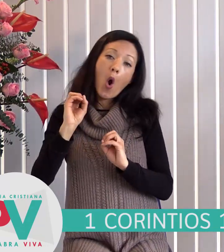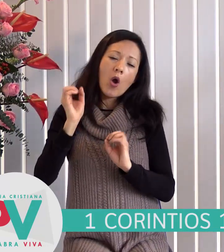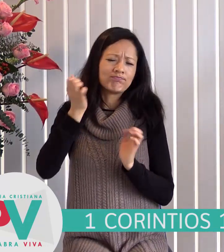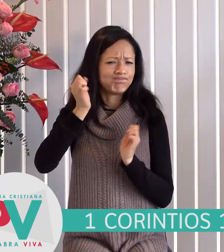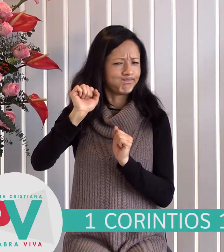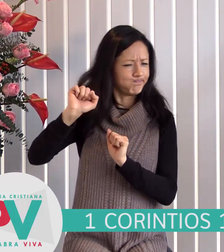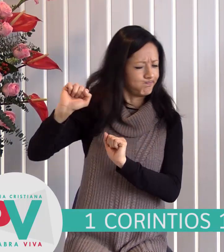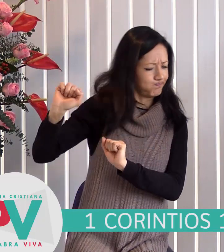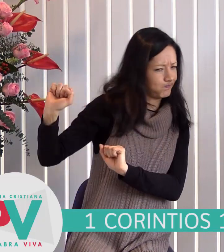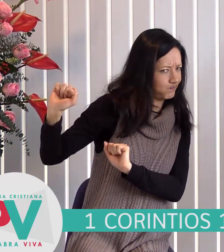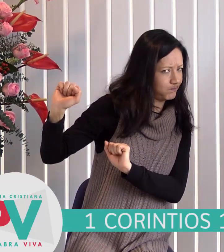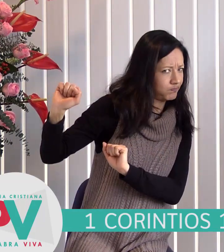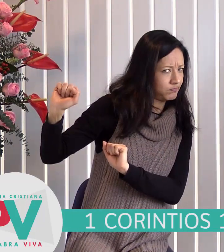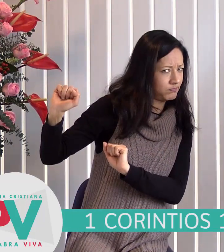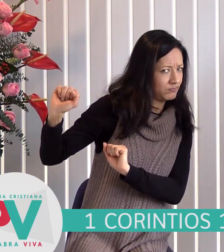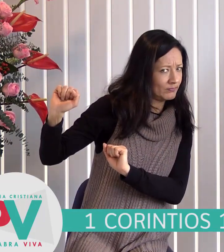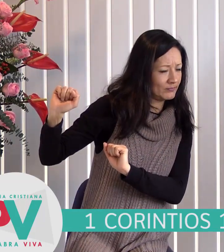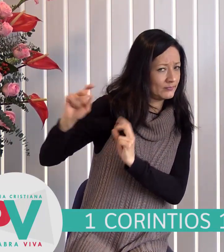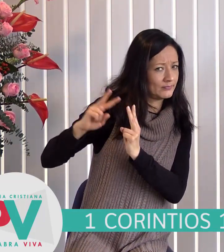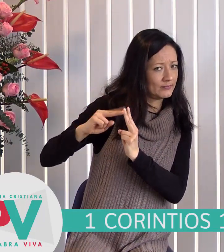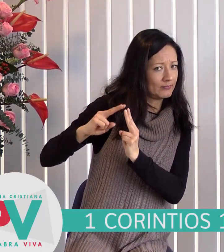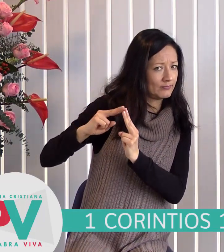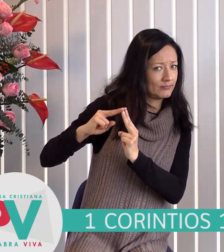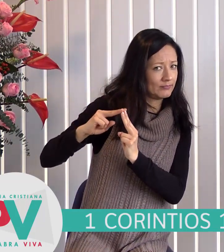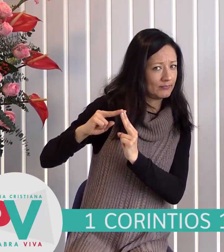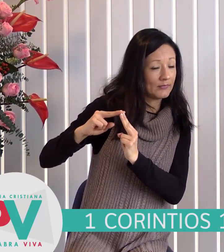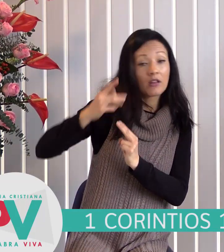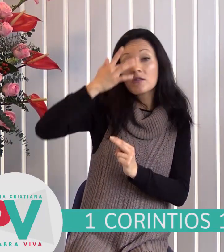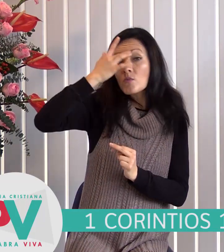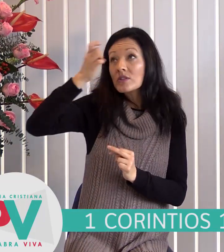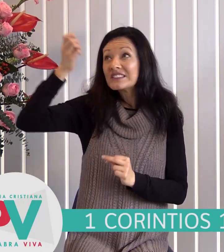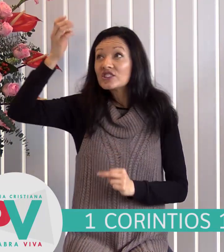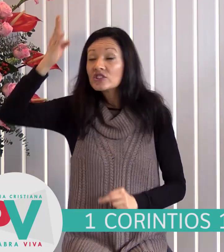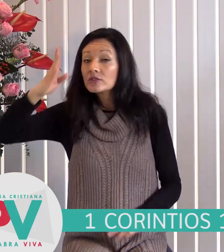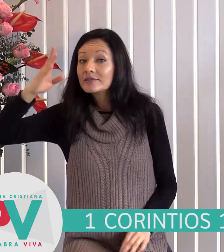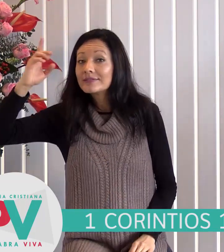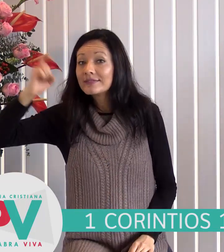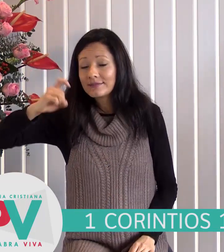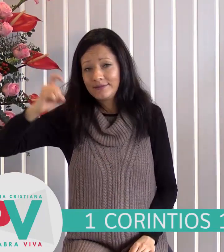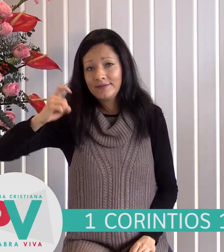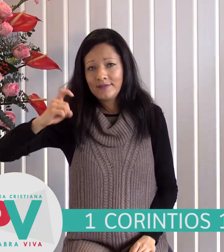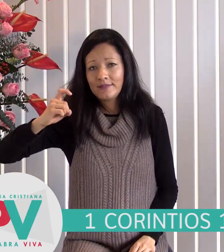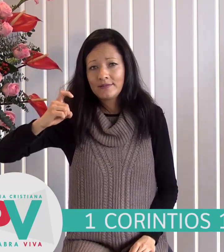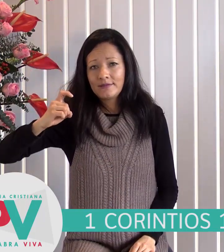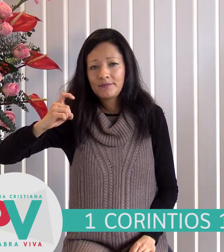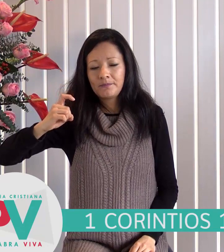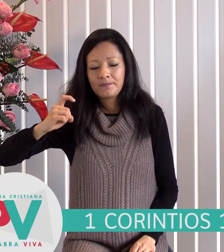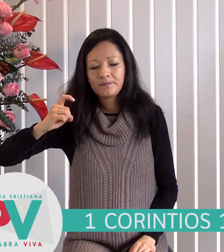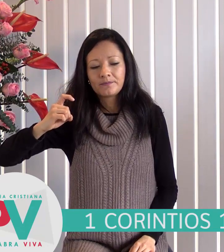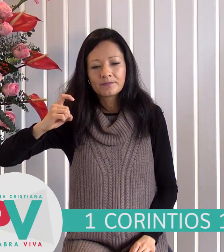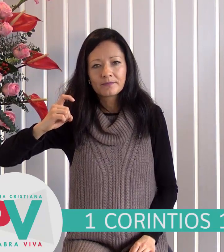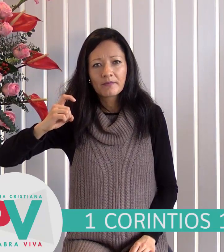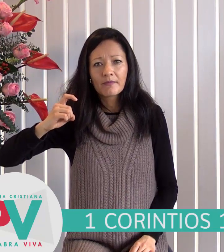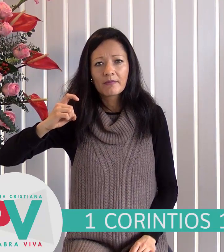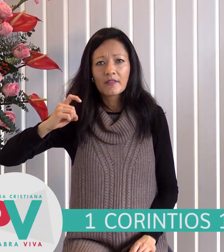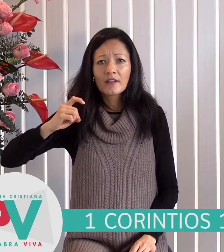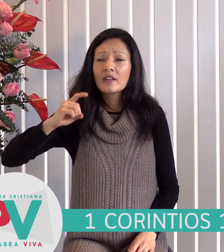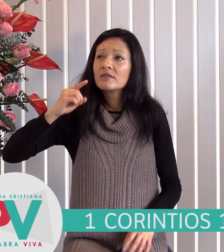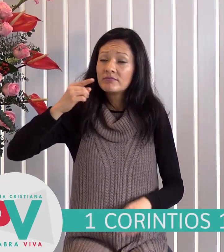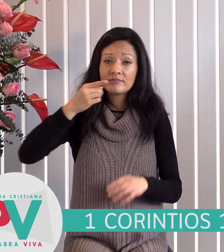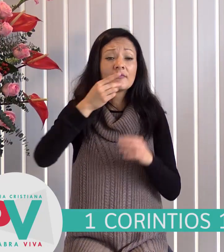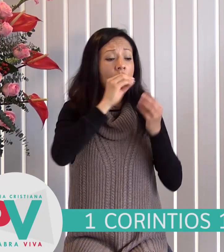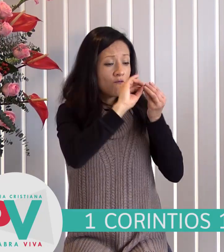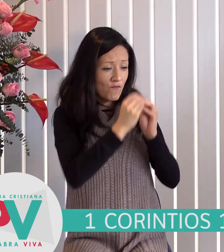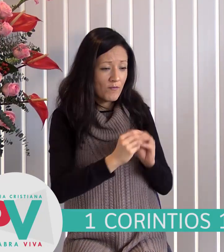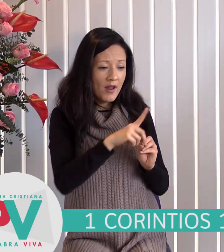de desobedecerlo. Porque Dios necesitaba. Dice la Biblia, ¿no cree yo al malo para